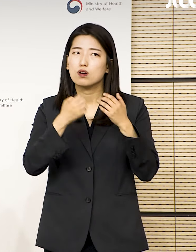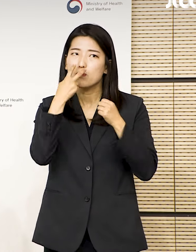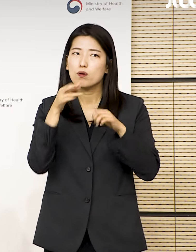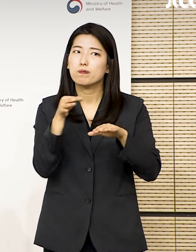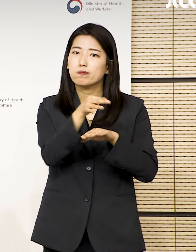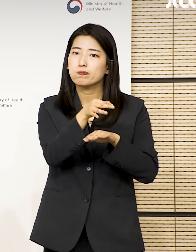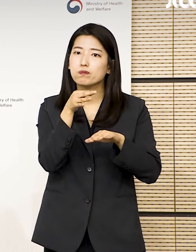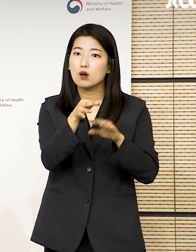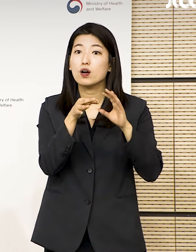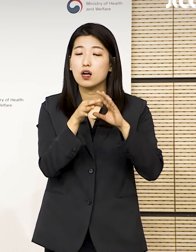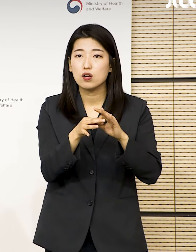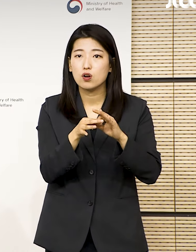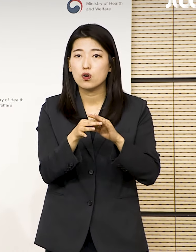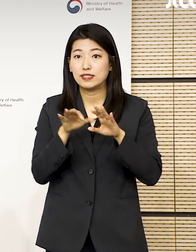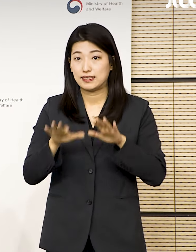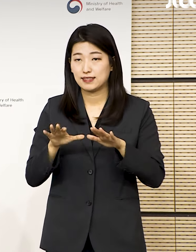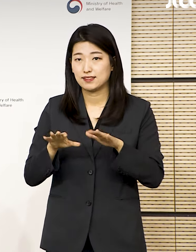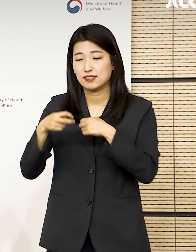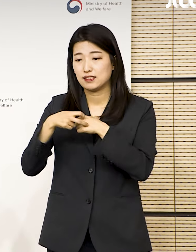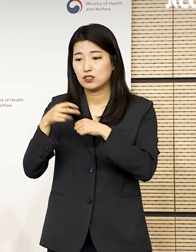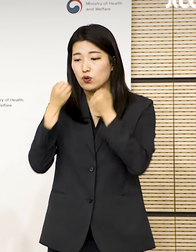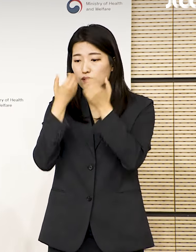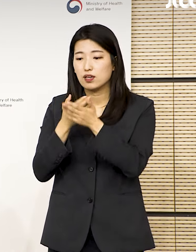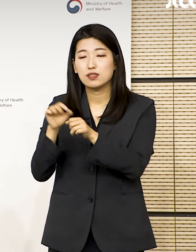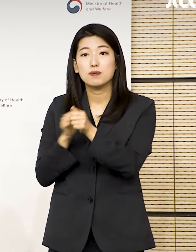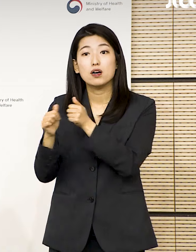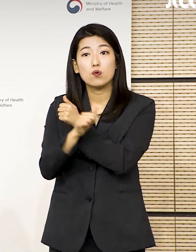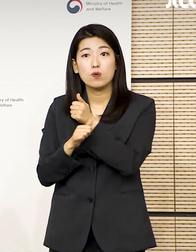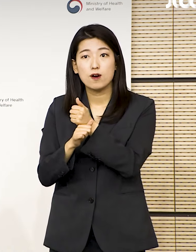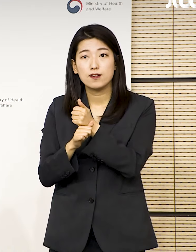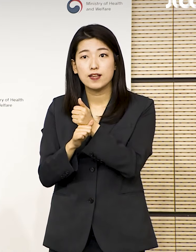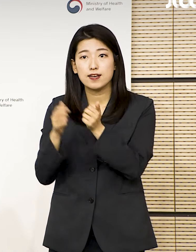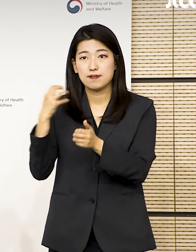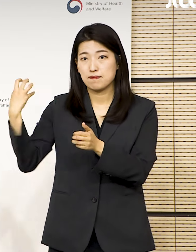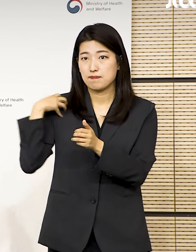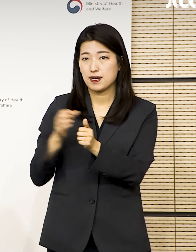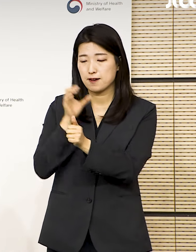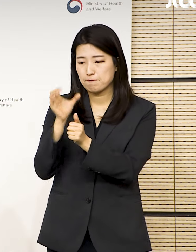의료 특별위원회에서 본격적으로 논의해서 나갈